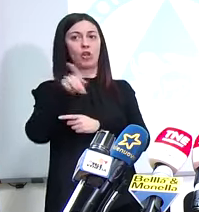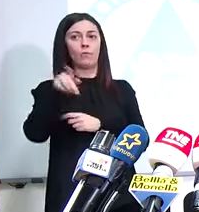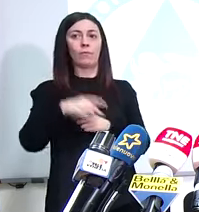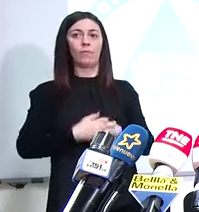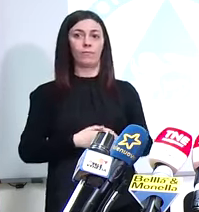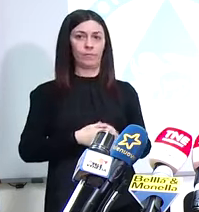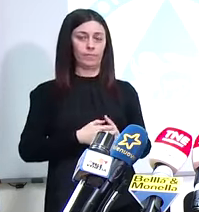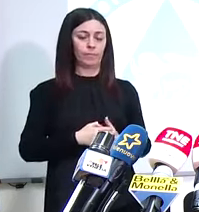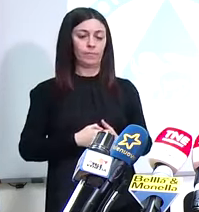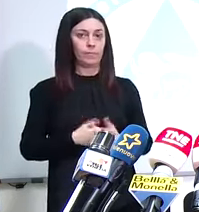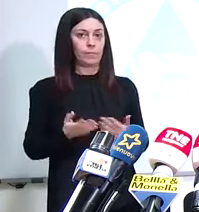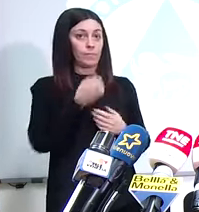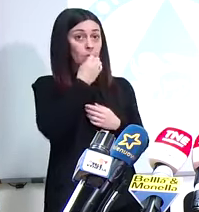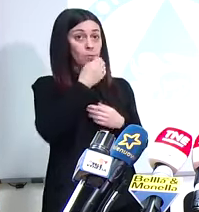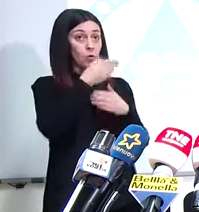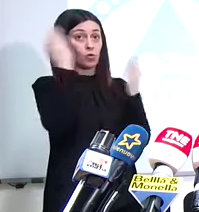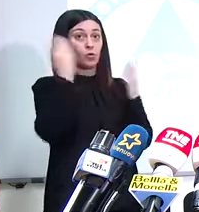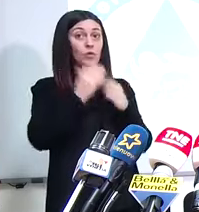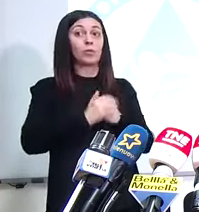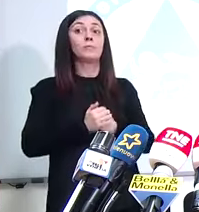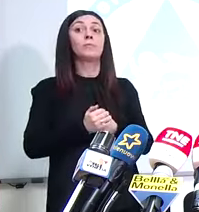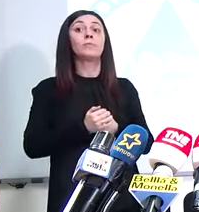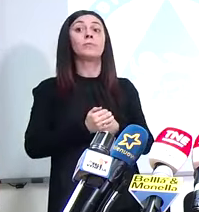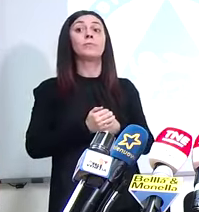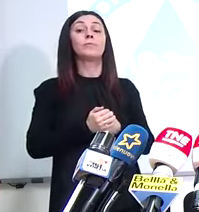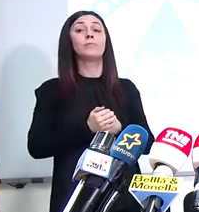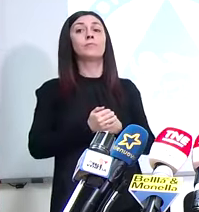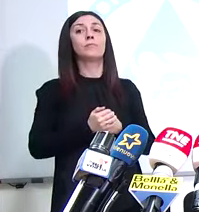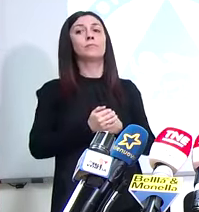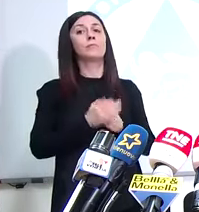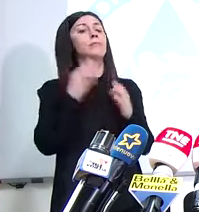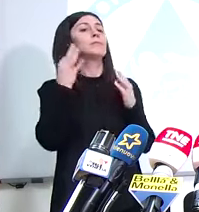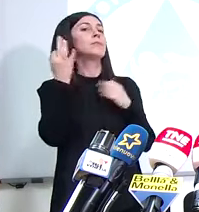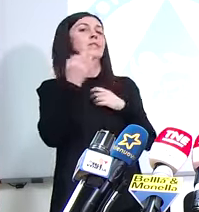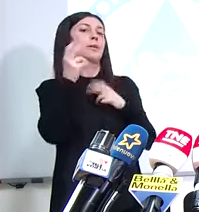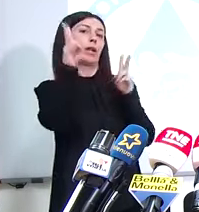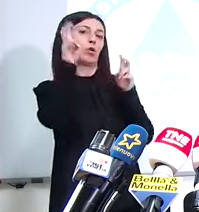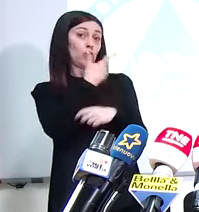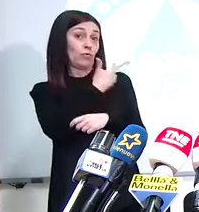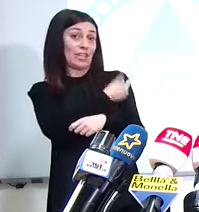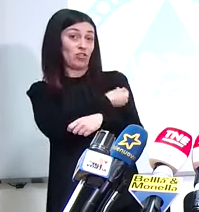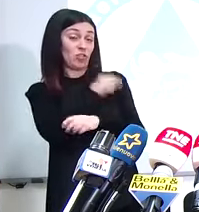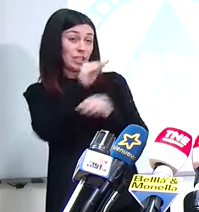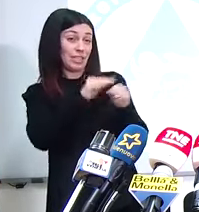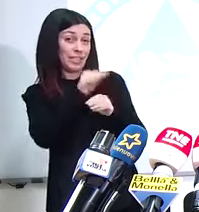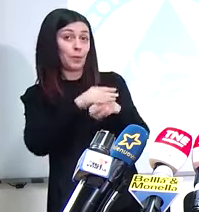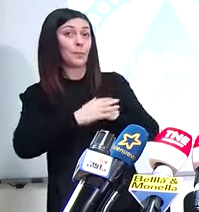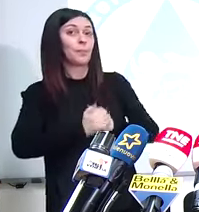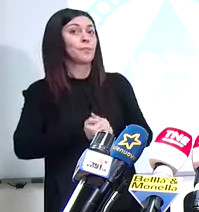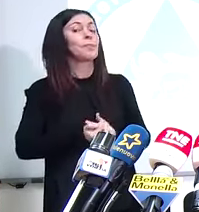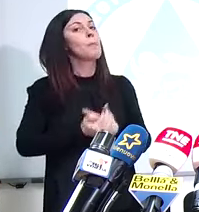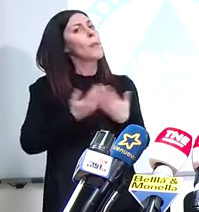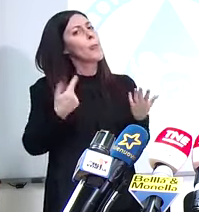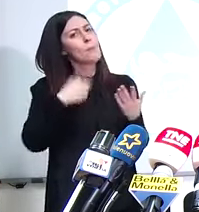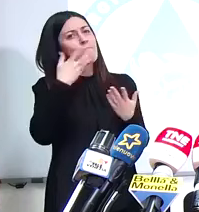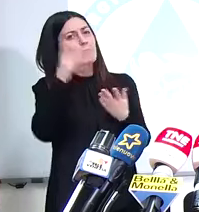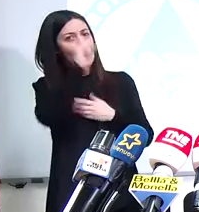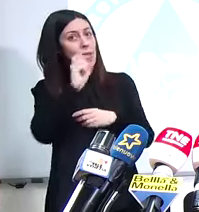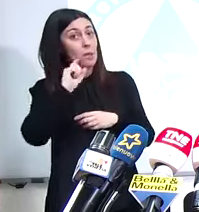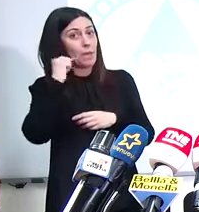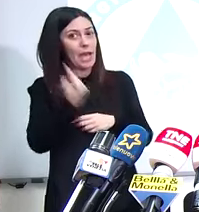buongiorno allora delle domande bellissima e sempre su questo tema vivaci in breve allora volevo capire è vero che eventualmente queste dosi